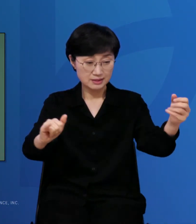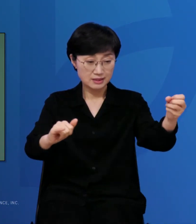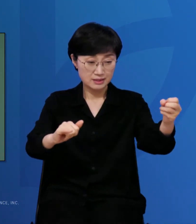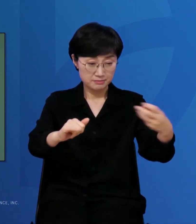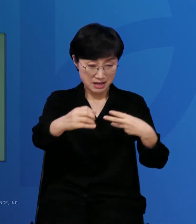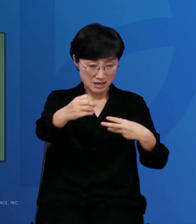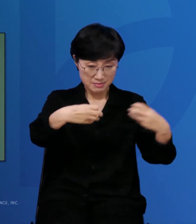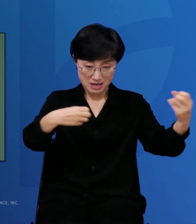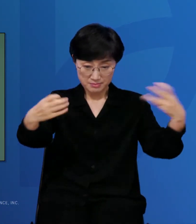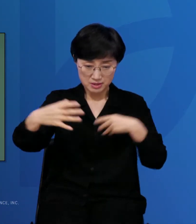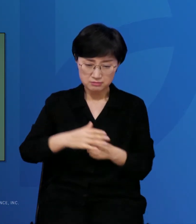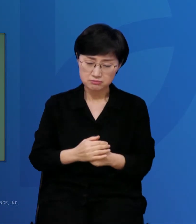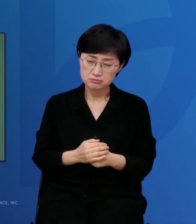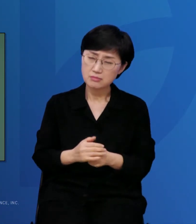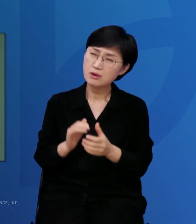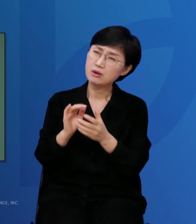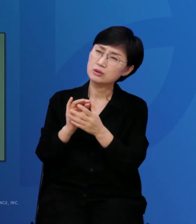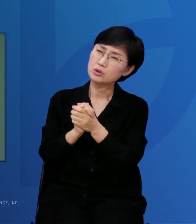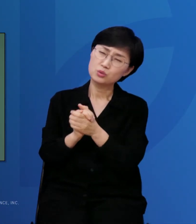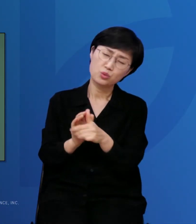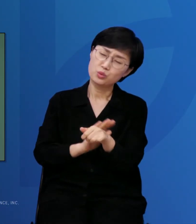많습니다.